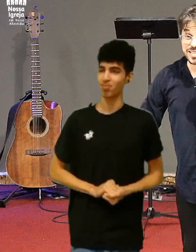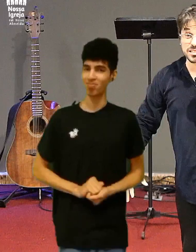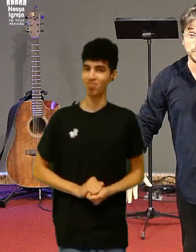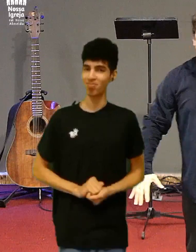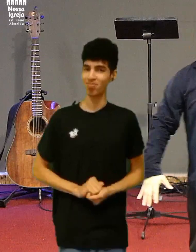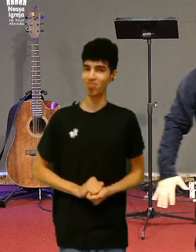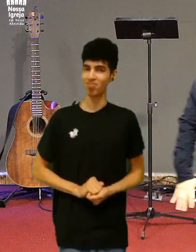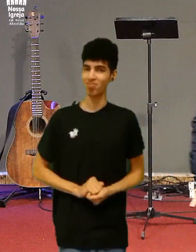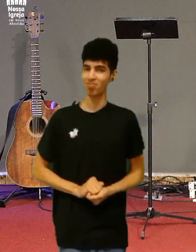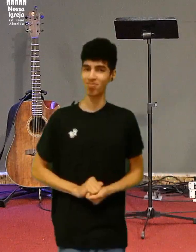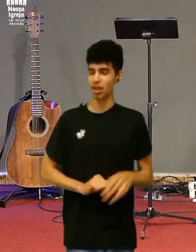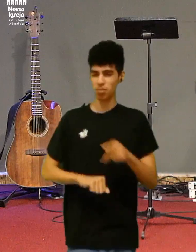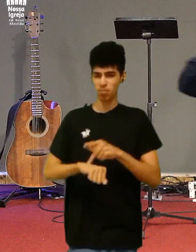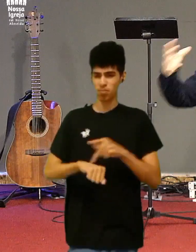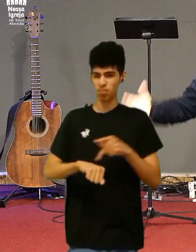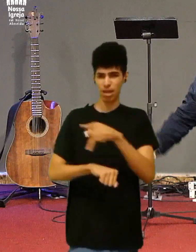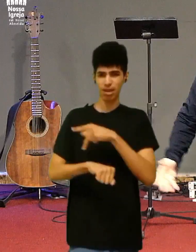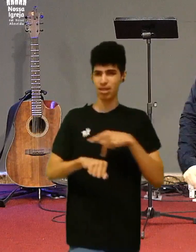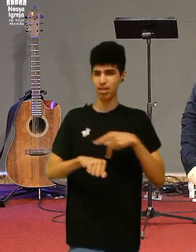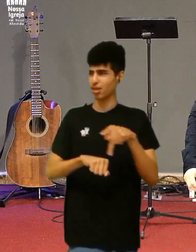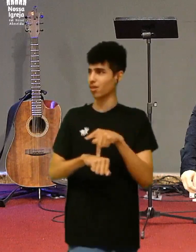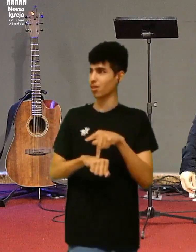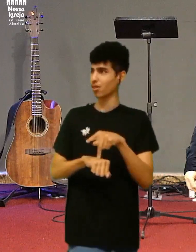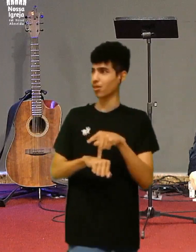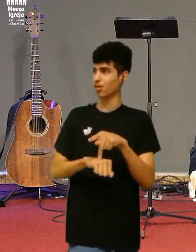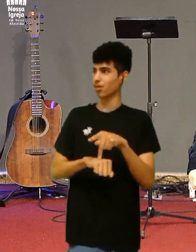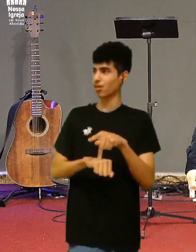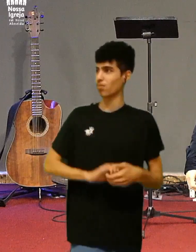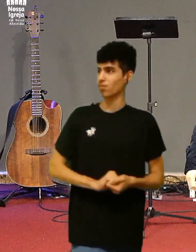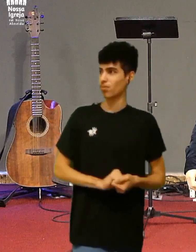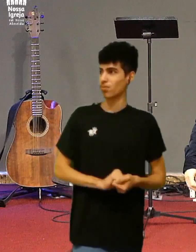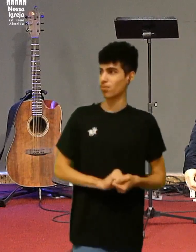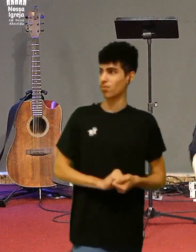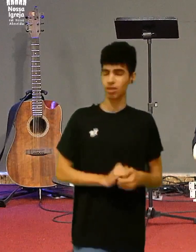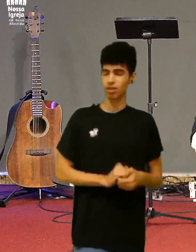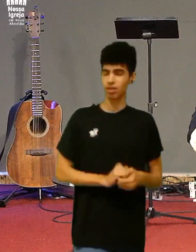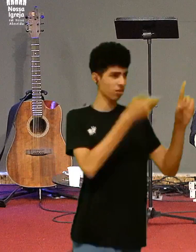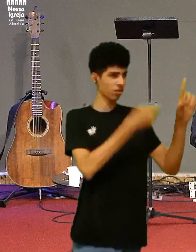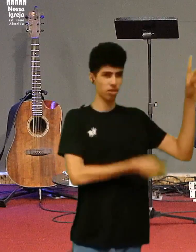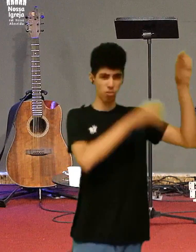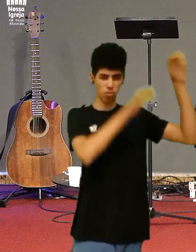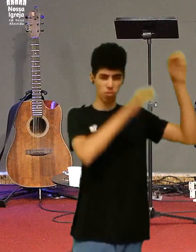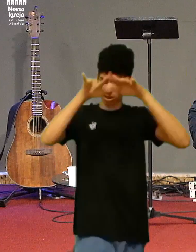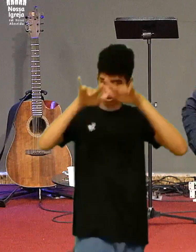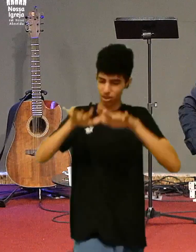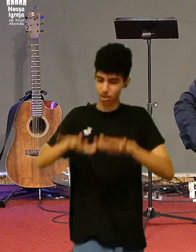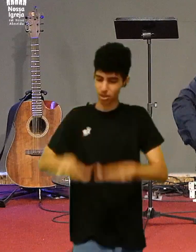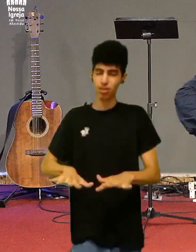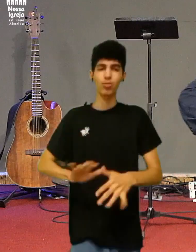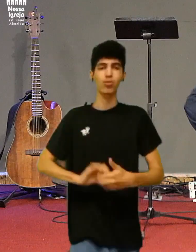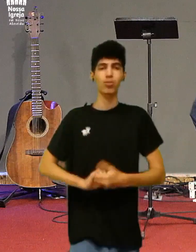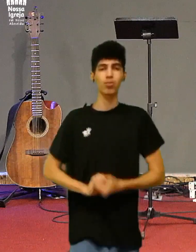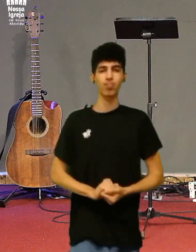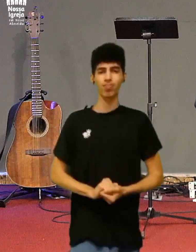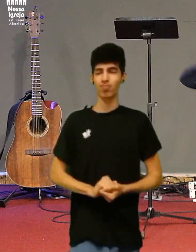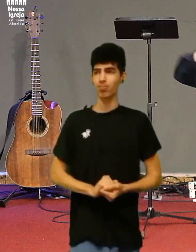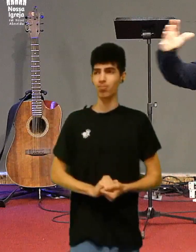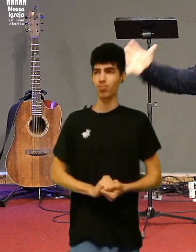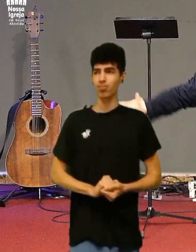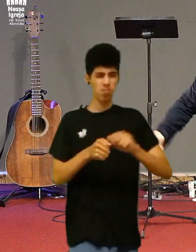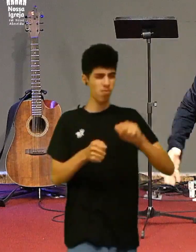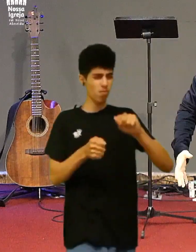Às vezes países inteiros serem impactados. Alguns avivamentos,